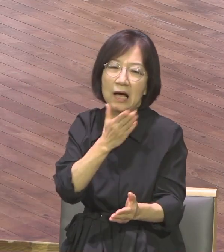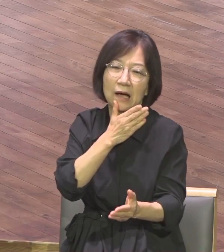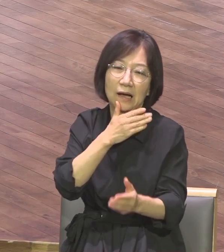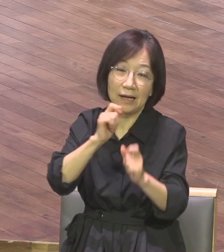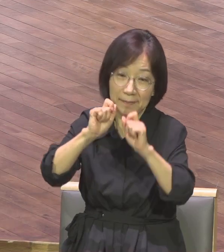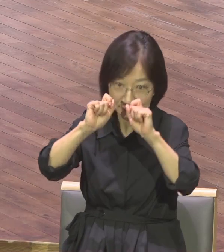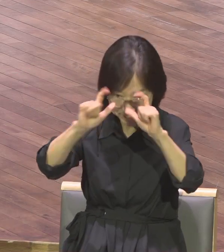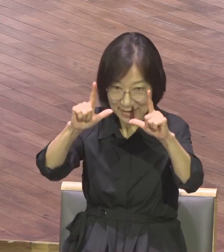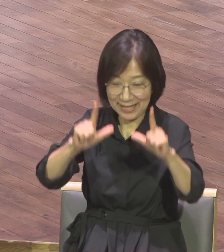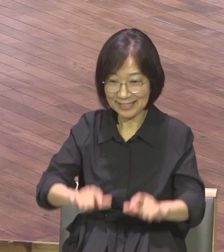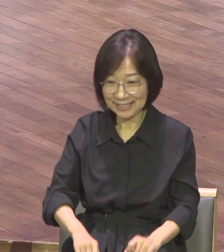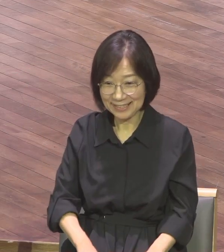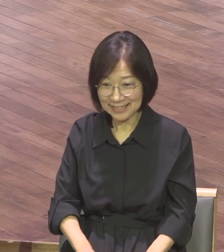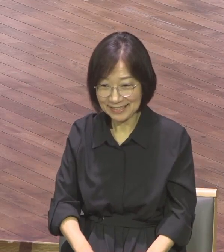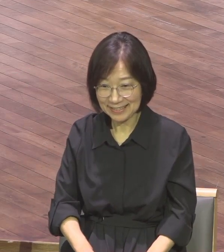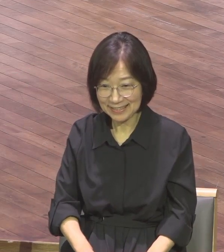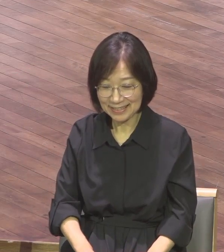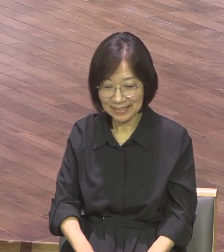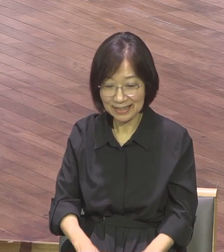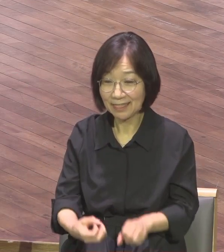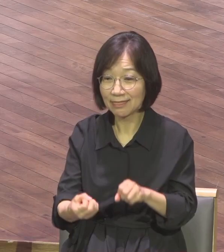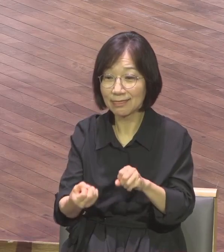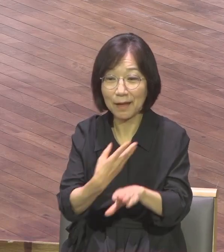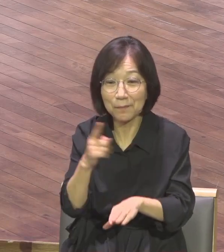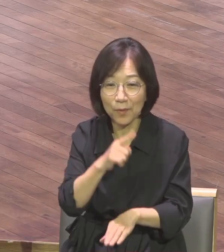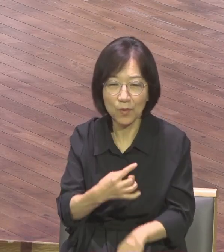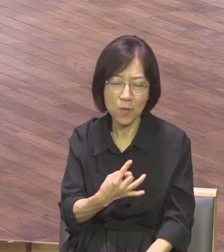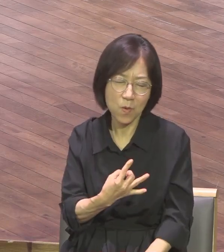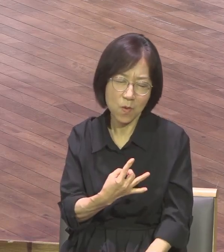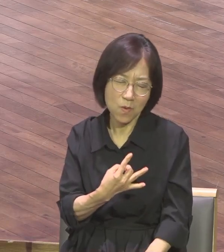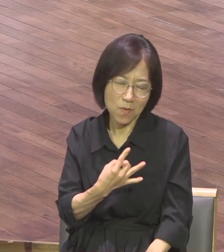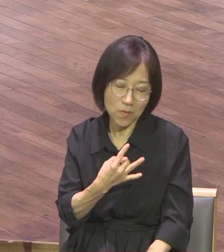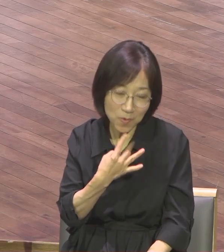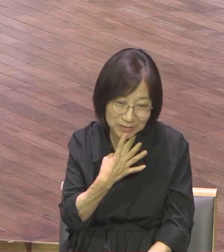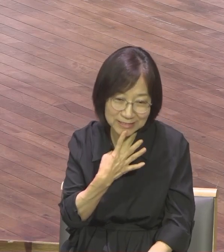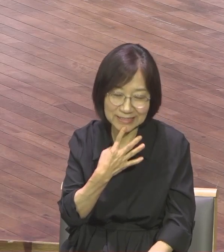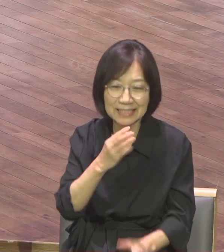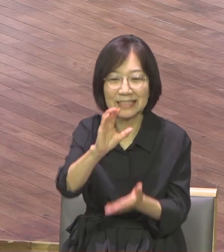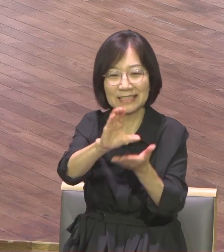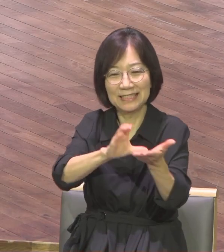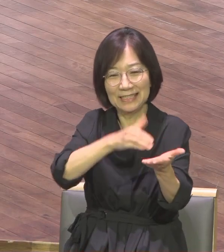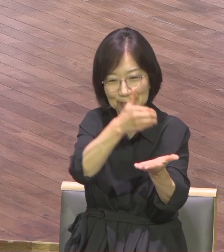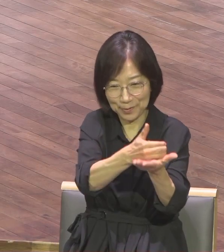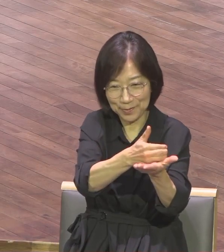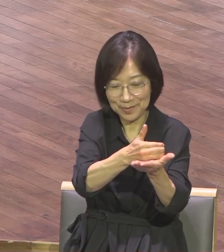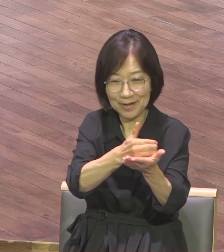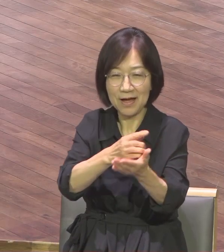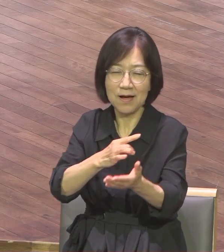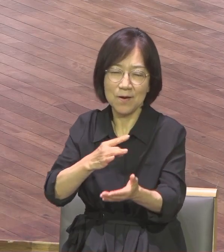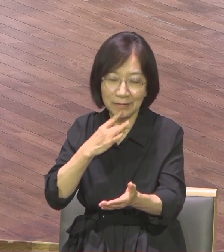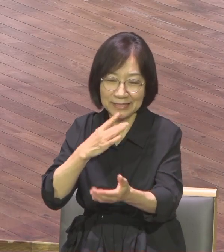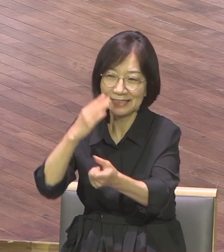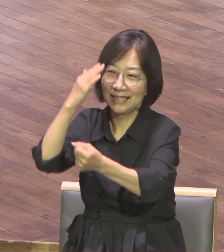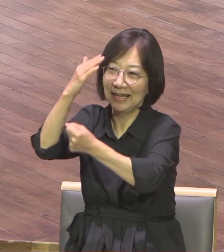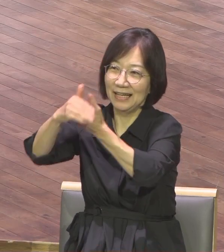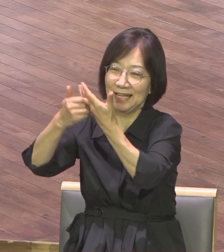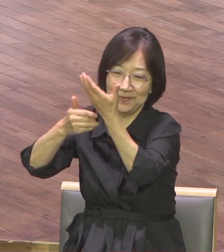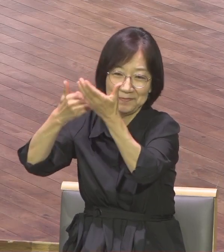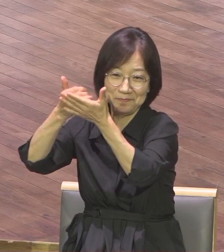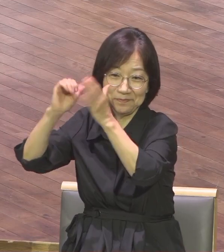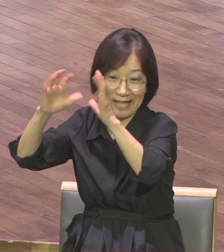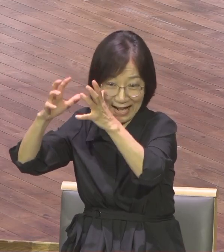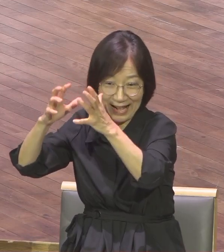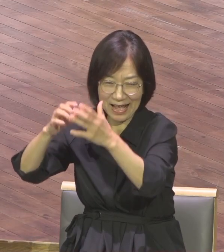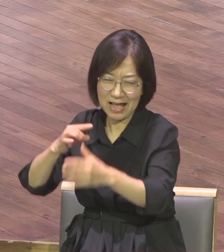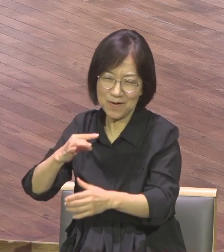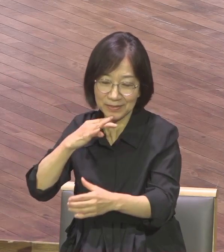그 답이 뭐예요? 오직 그리스도, 오직 하나님 나라, 오직 성령 충만. 결론